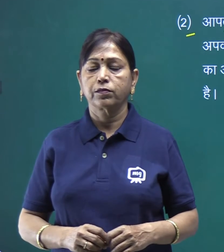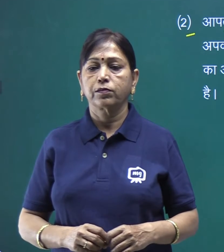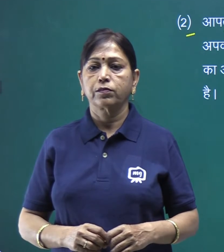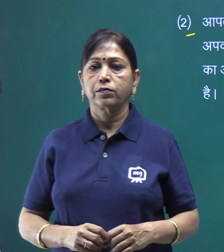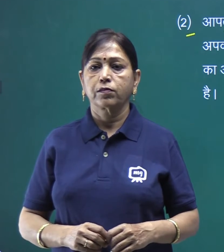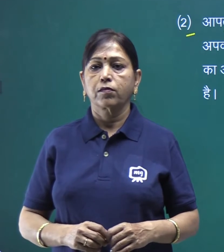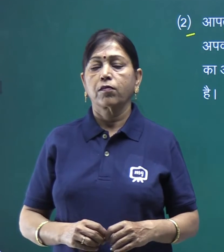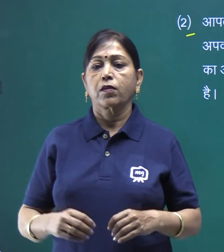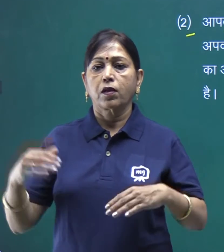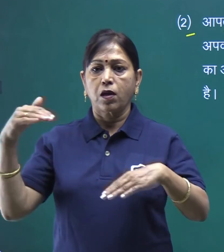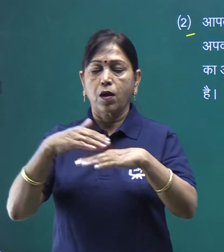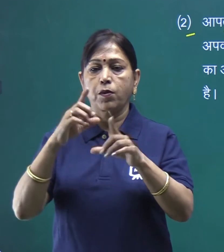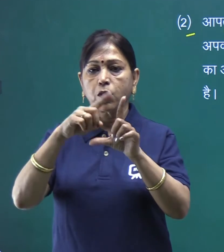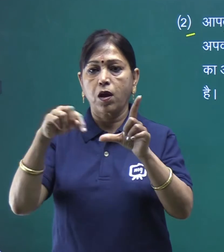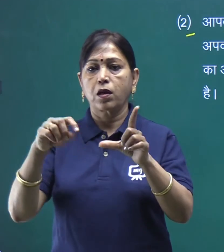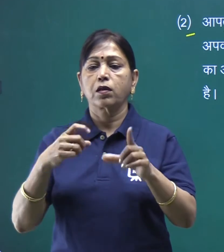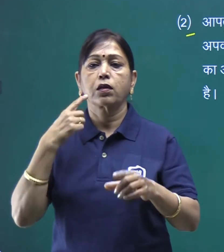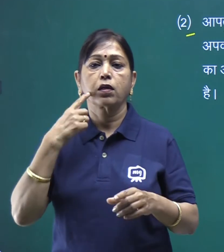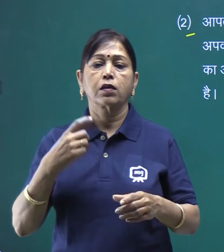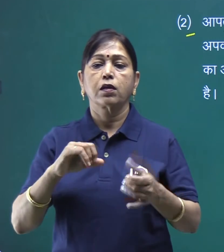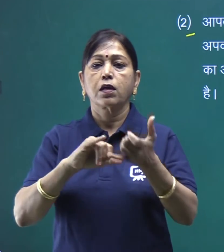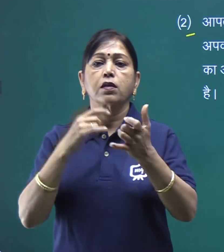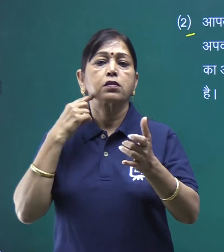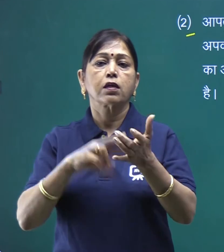आपतन कोण I की ज्या